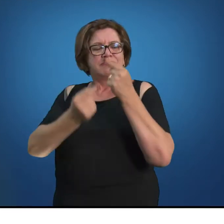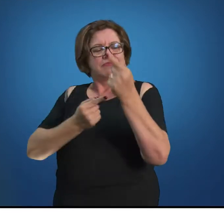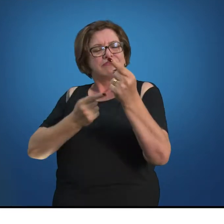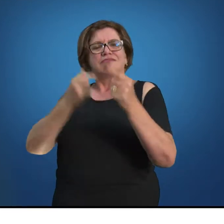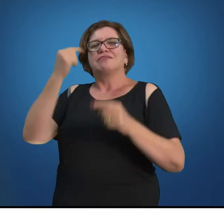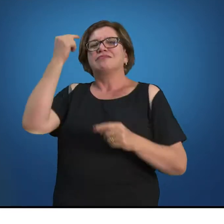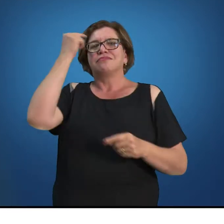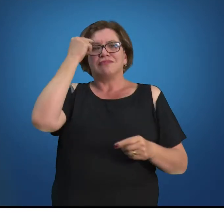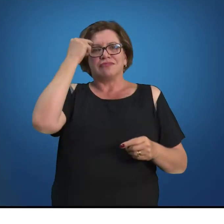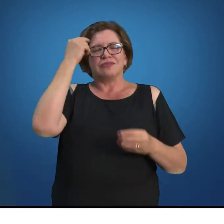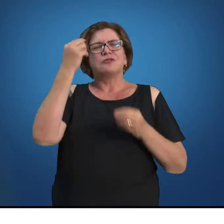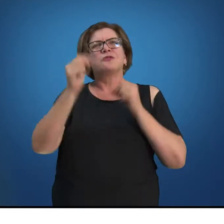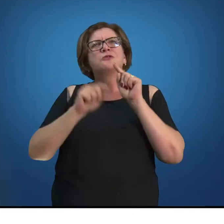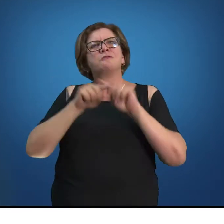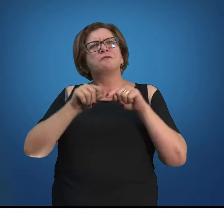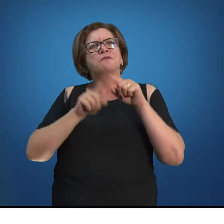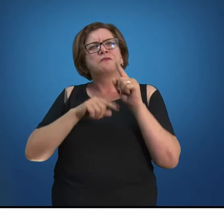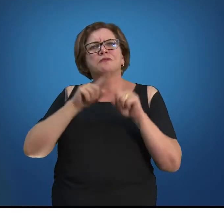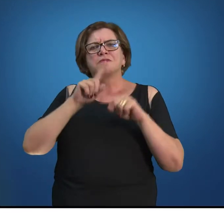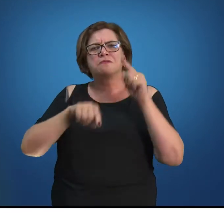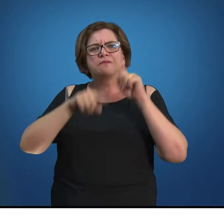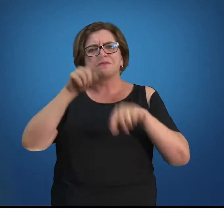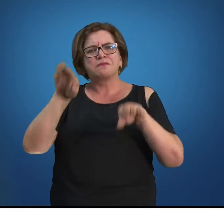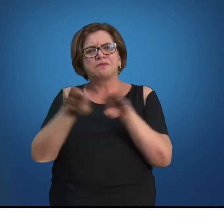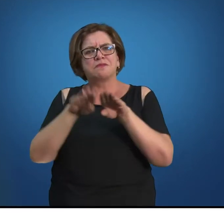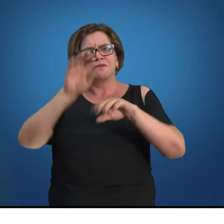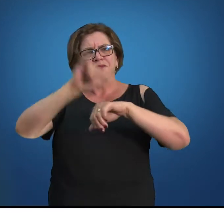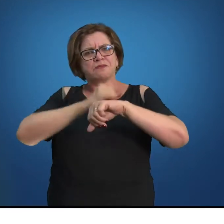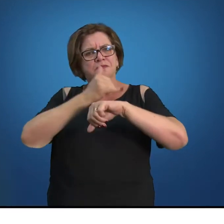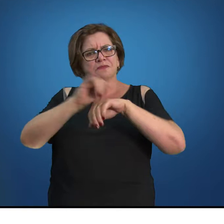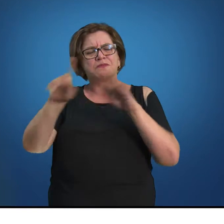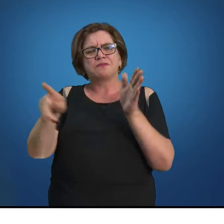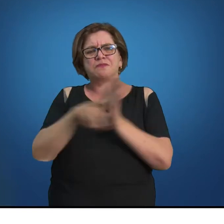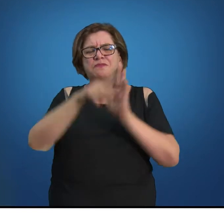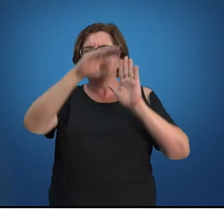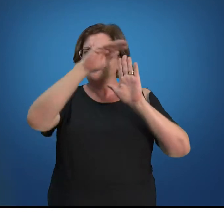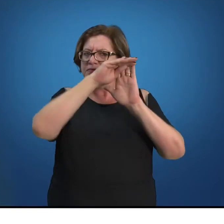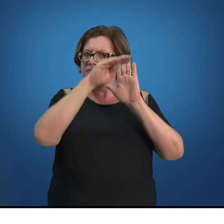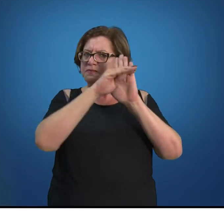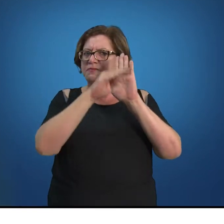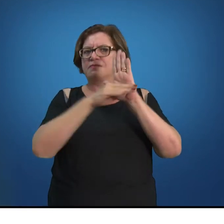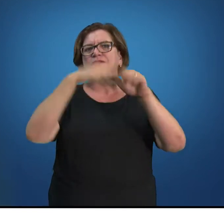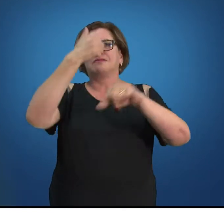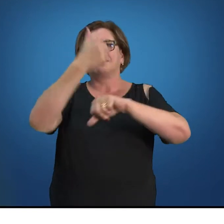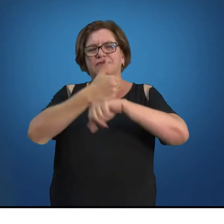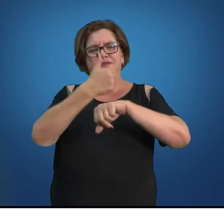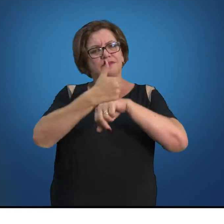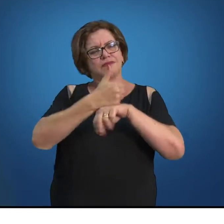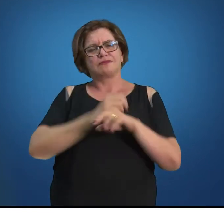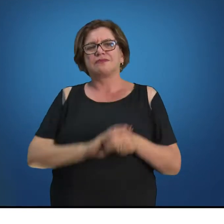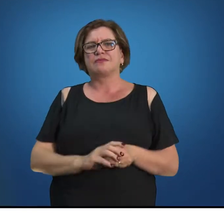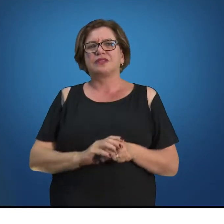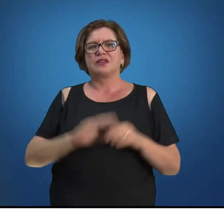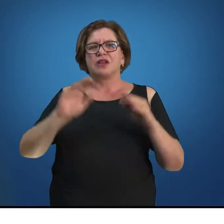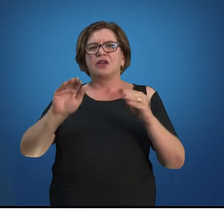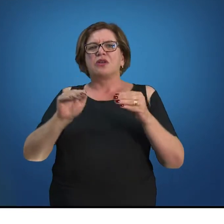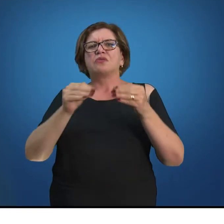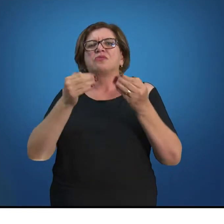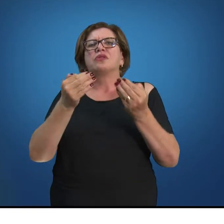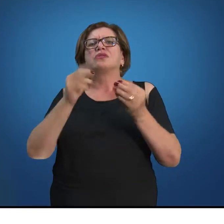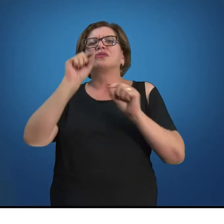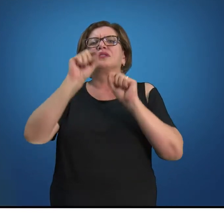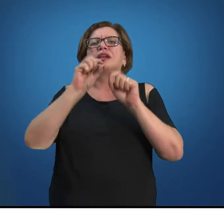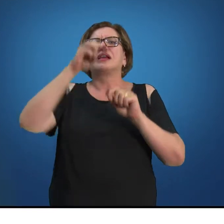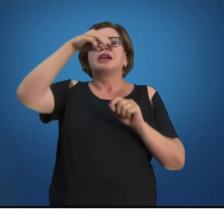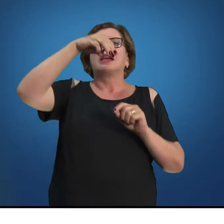pensar nos instrumentos e na aplicação do plano diretor. Quais então são os marcos